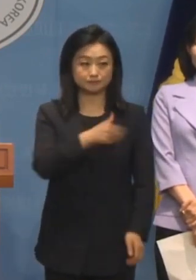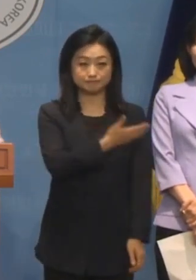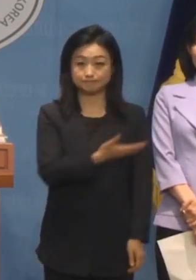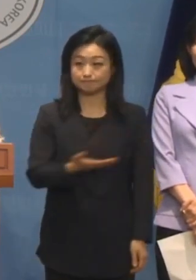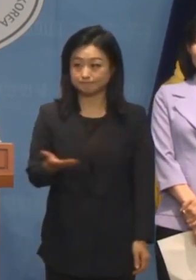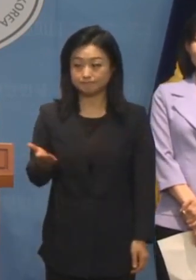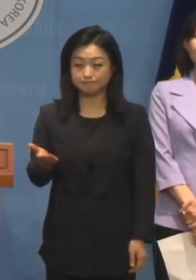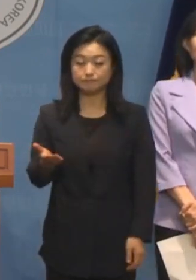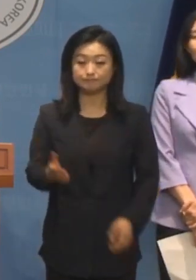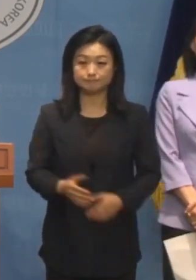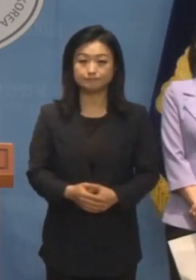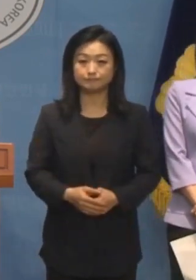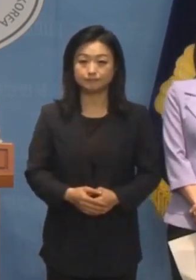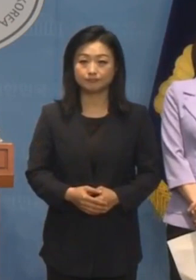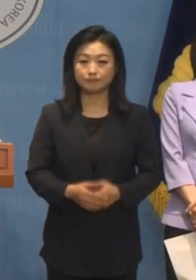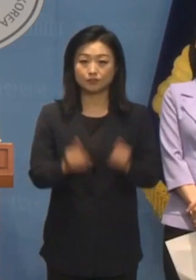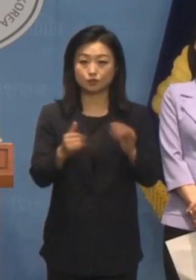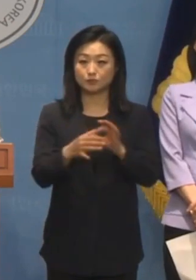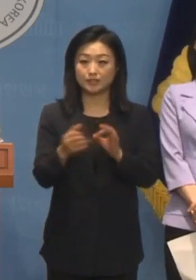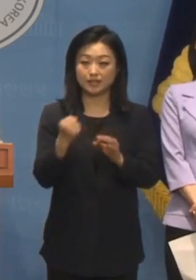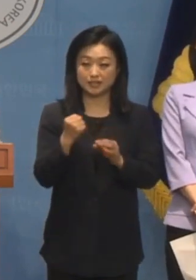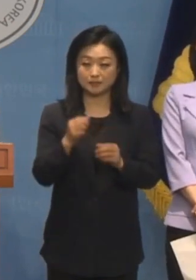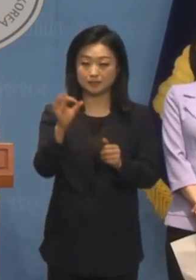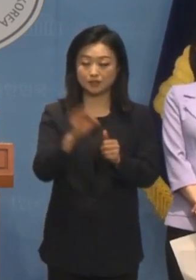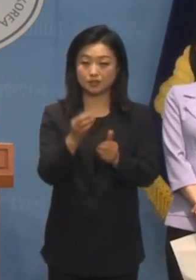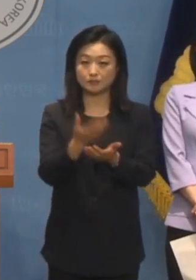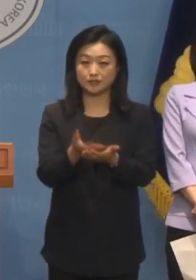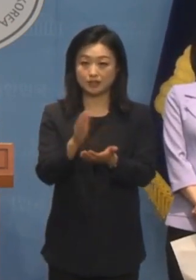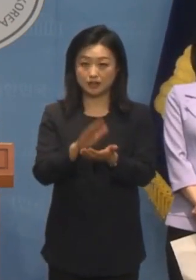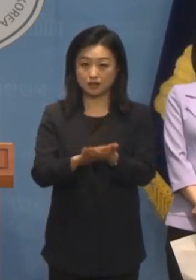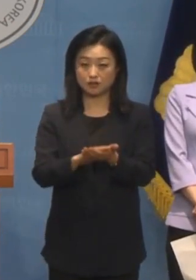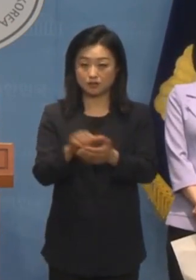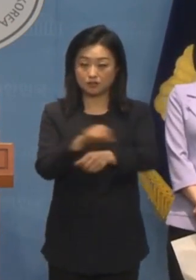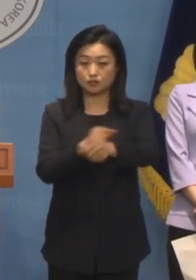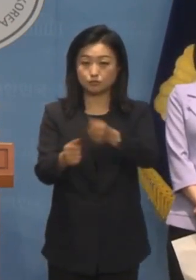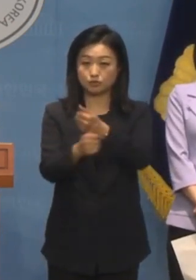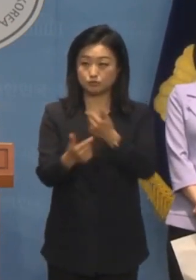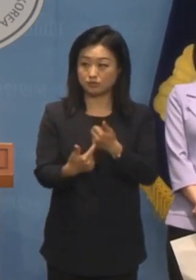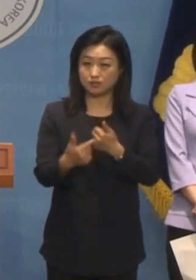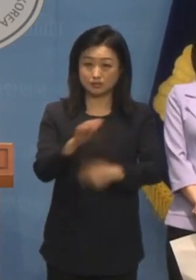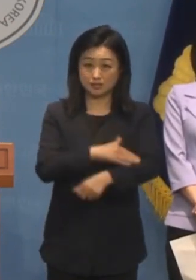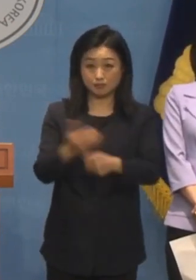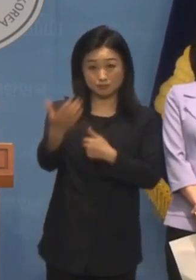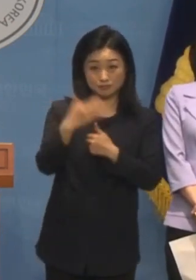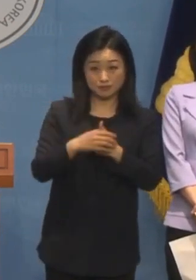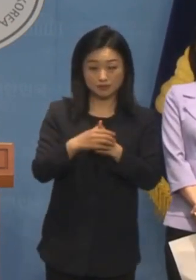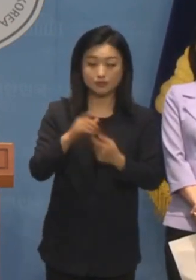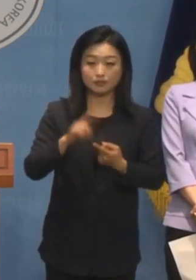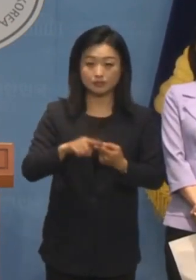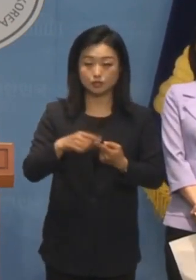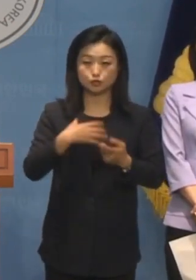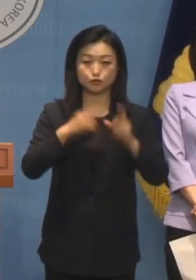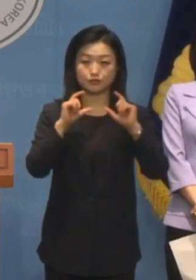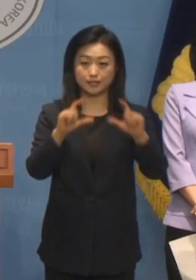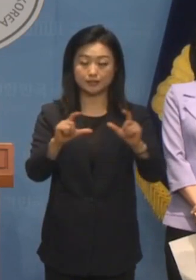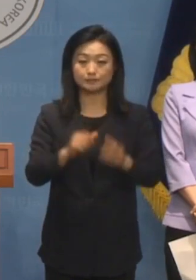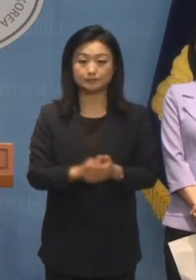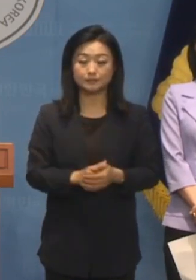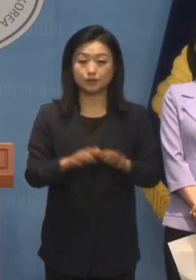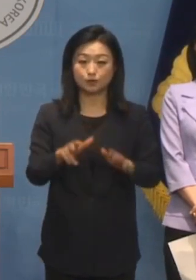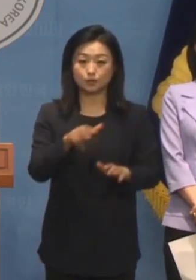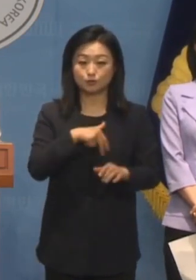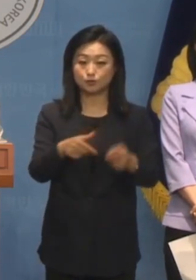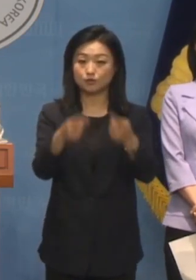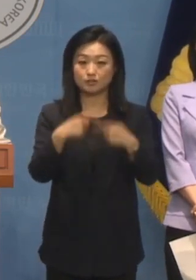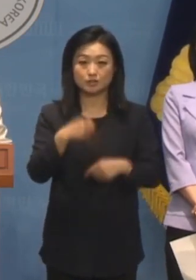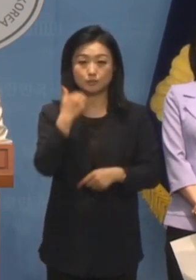보건복지위원회 국민의힘 연금개혁특위 책임 떠넘기기 관련 규탄 기자회견을 하도록 하겠습니다. 우선 참석자